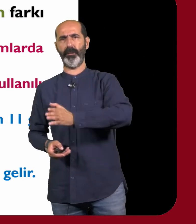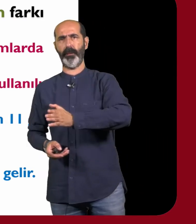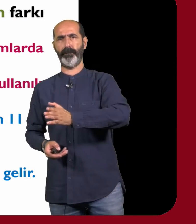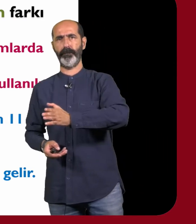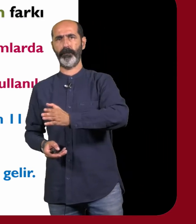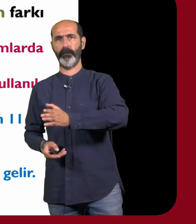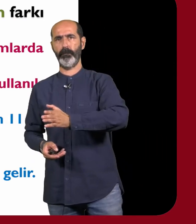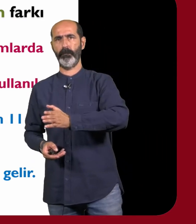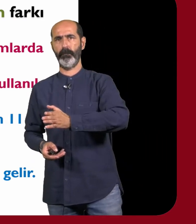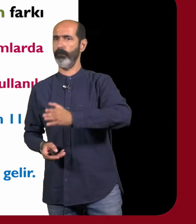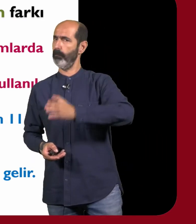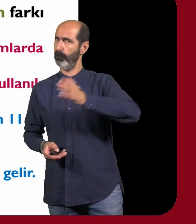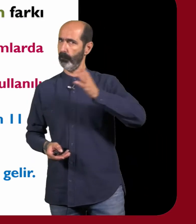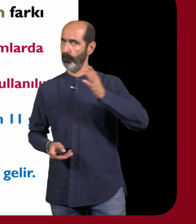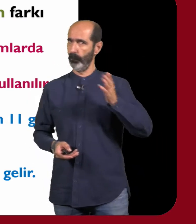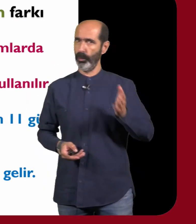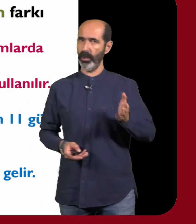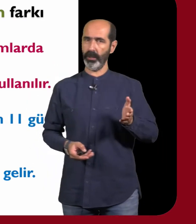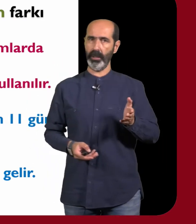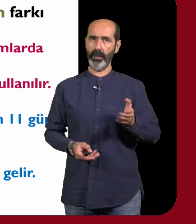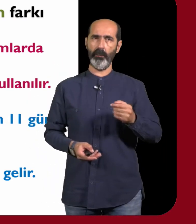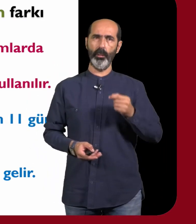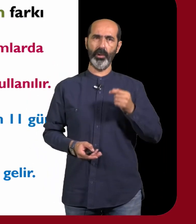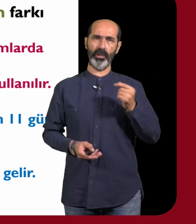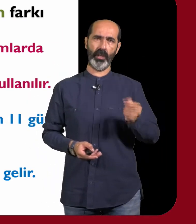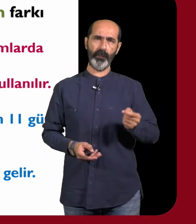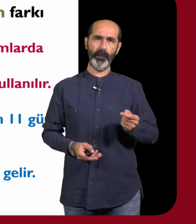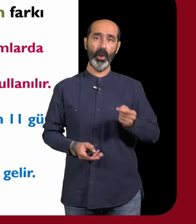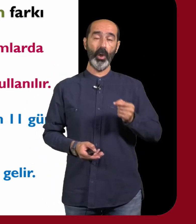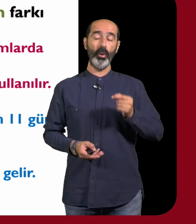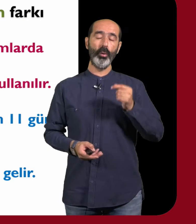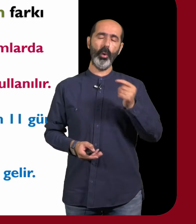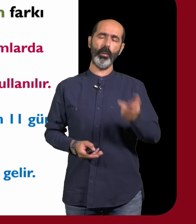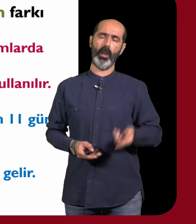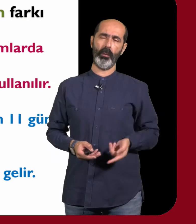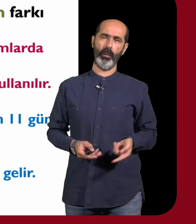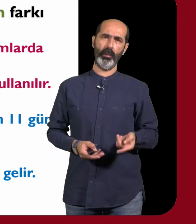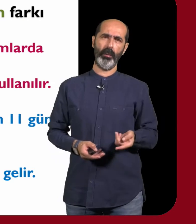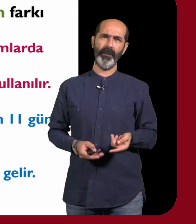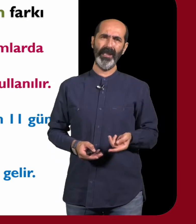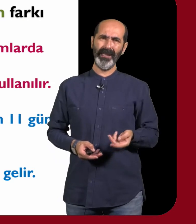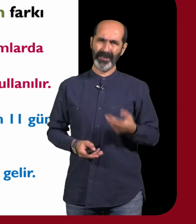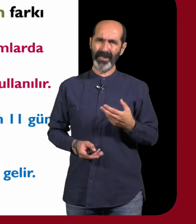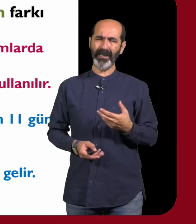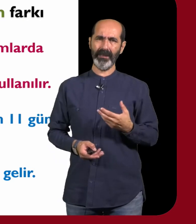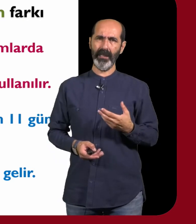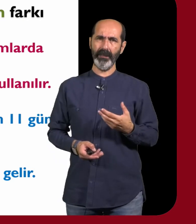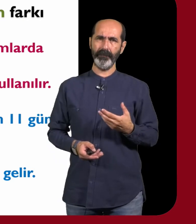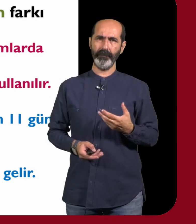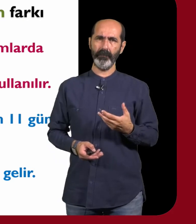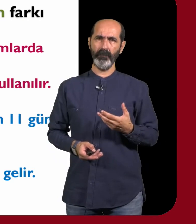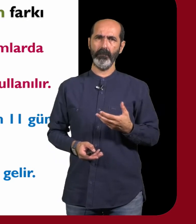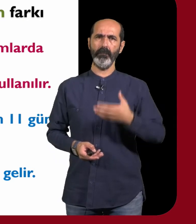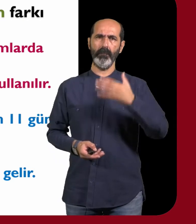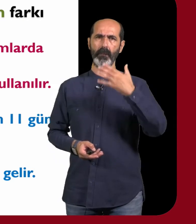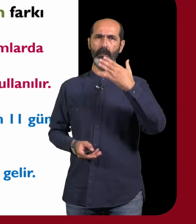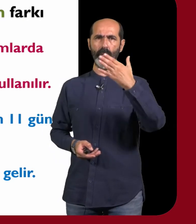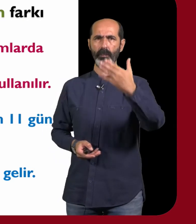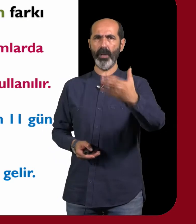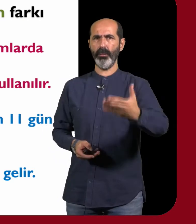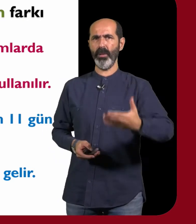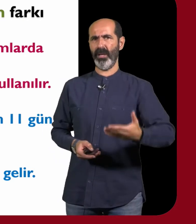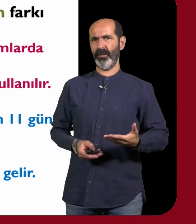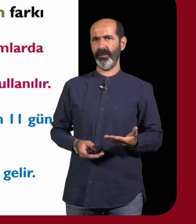Hicri takvim bu dünya genelinde bu iki takvim yoğun olarak kullanıyor gel de